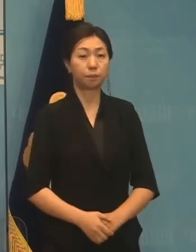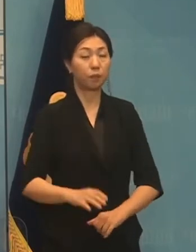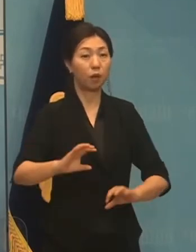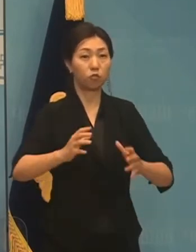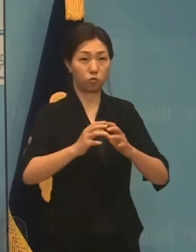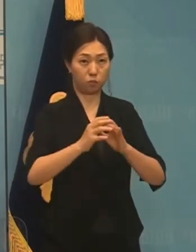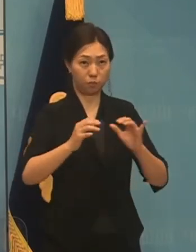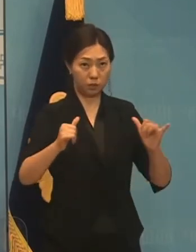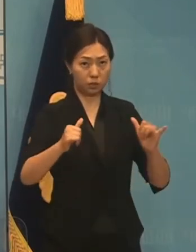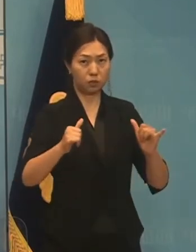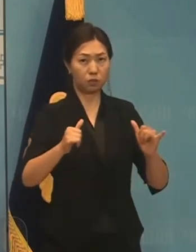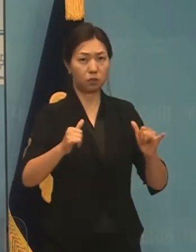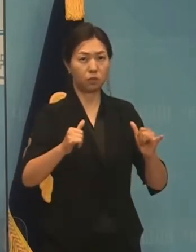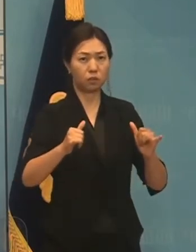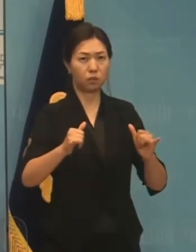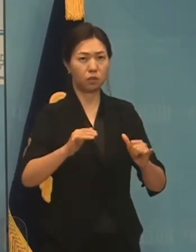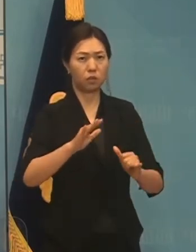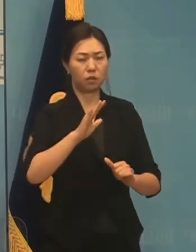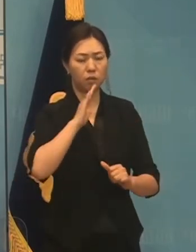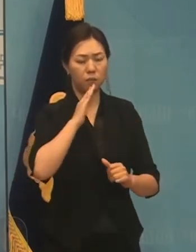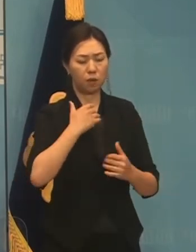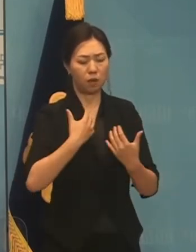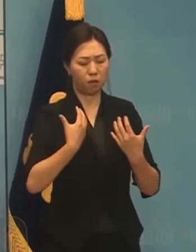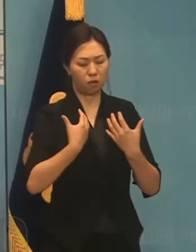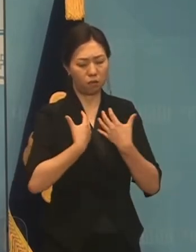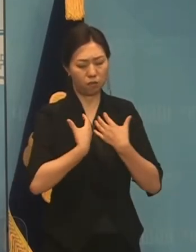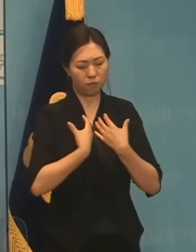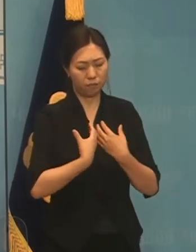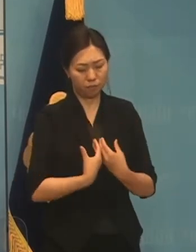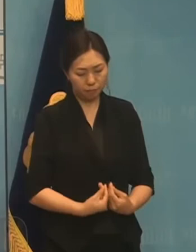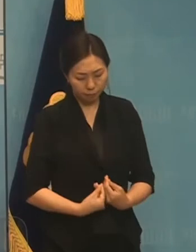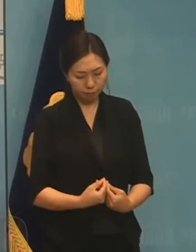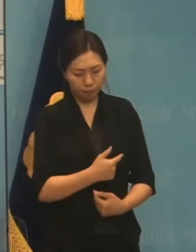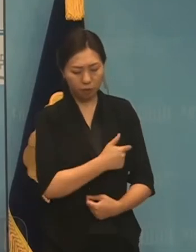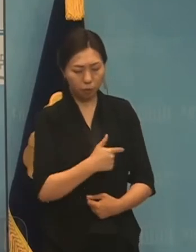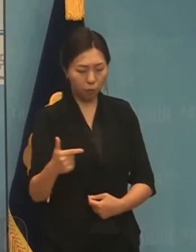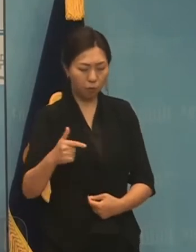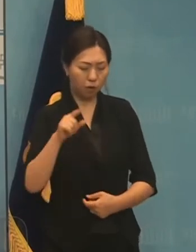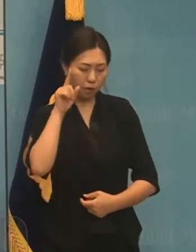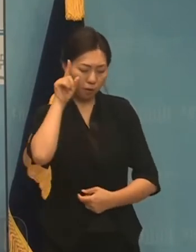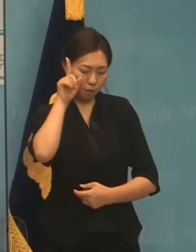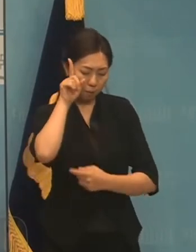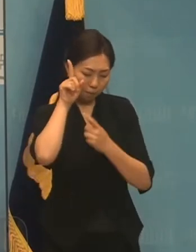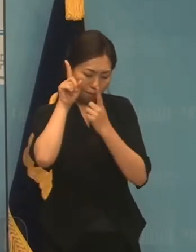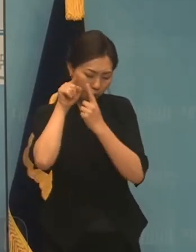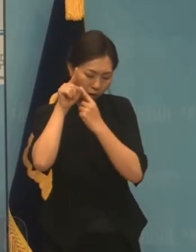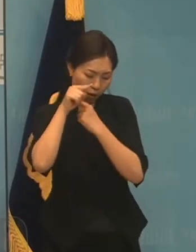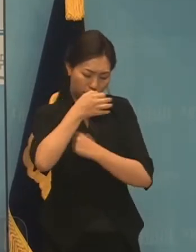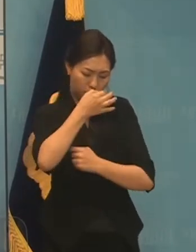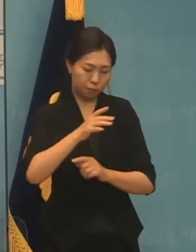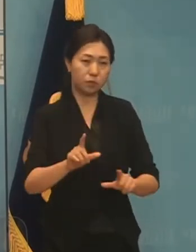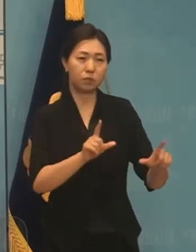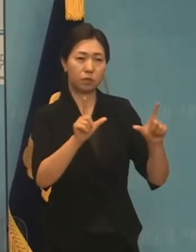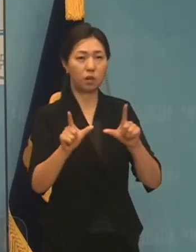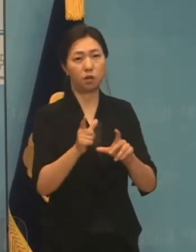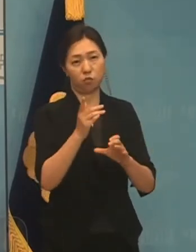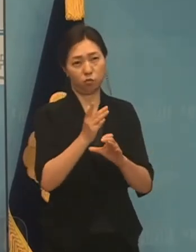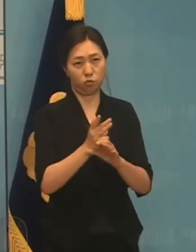국민들은 도탄에 빠져 하루하루 힘들게 살아가고 있습니다.